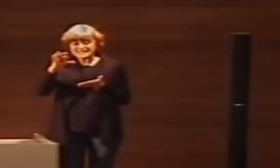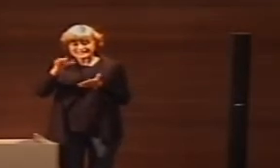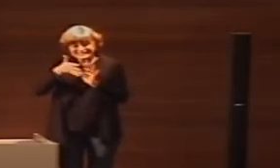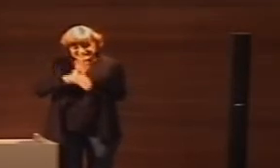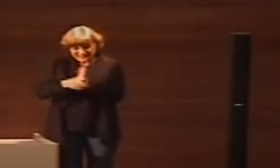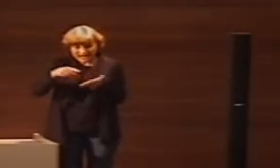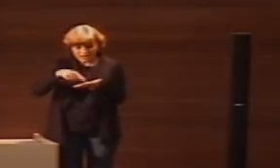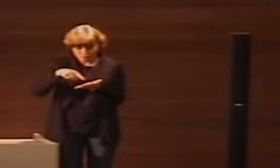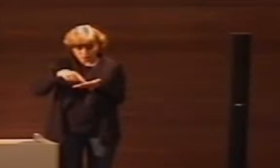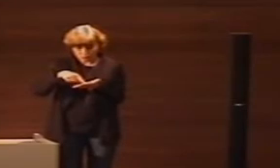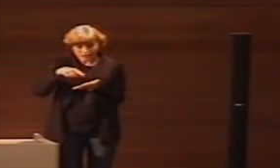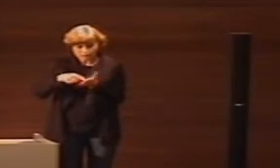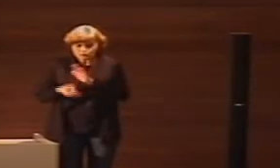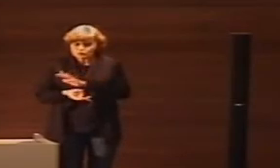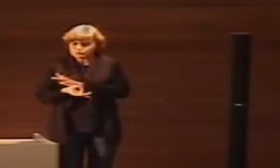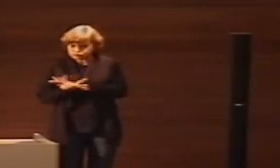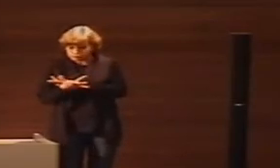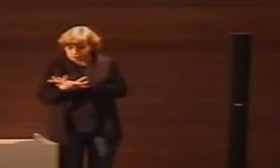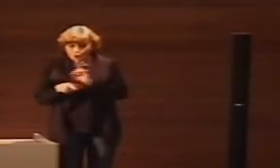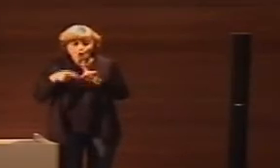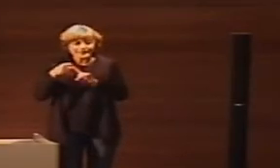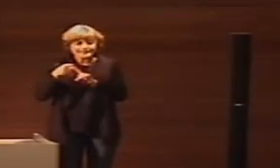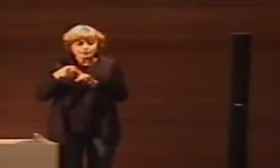cobrar, para financiar el servicio de residuos, ¿no?